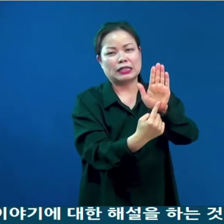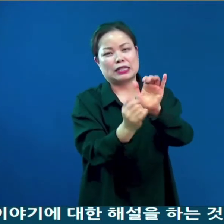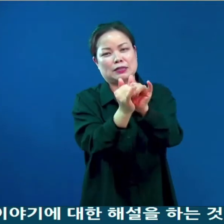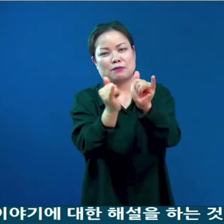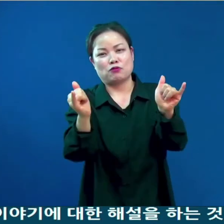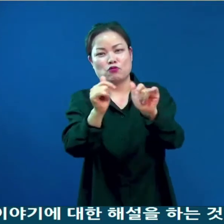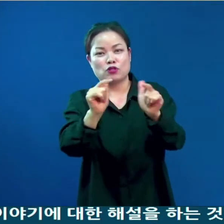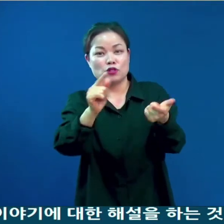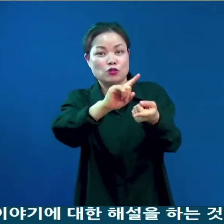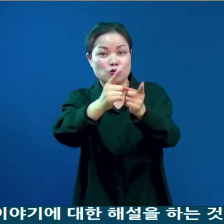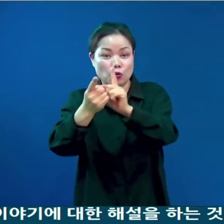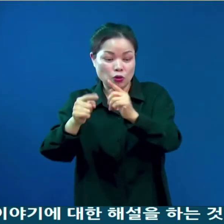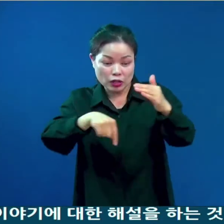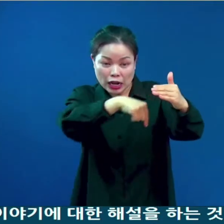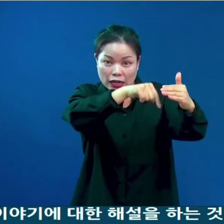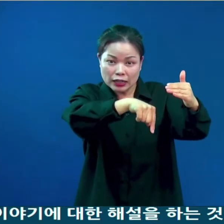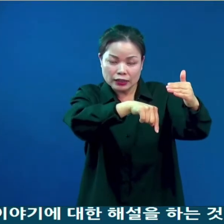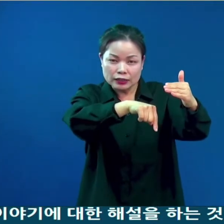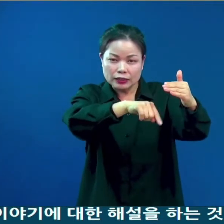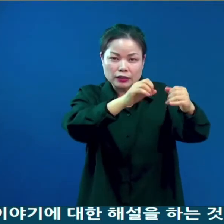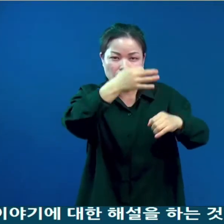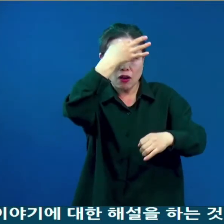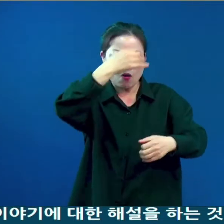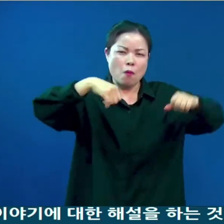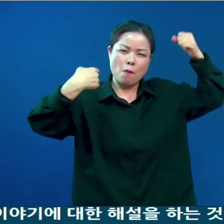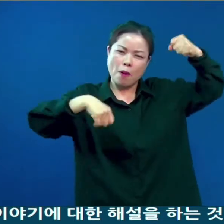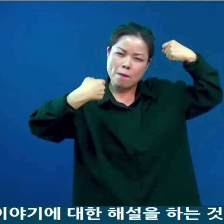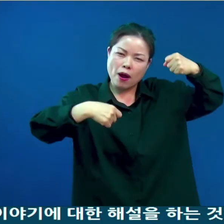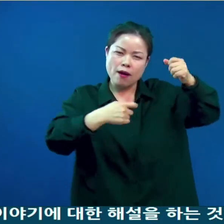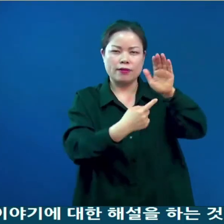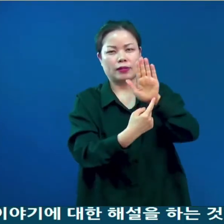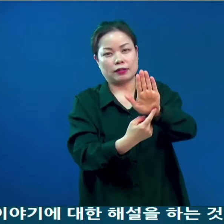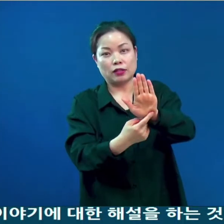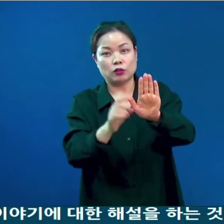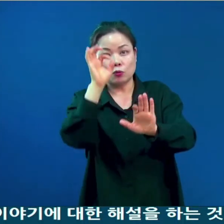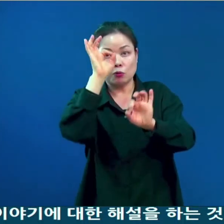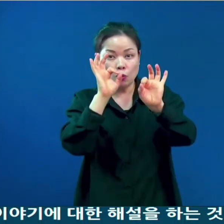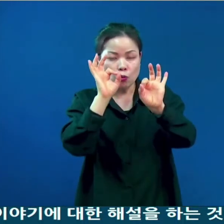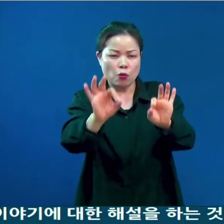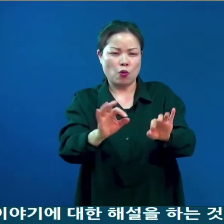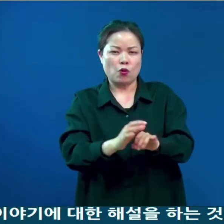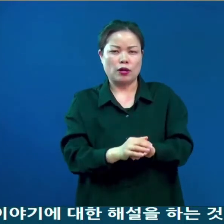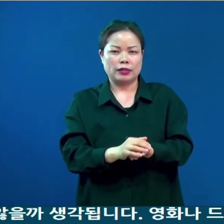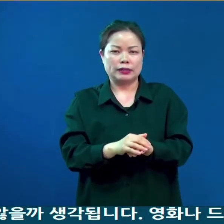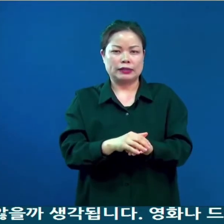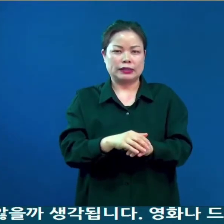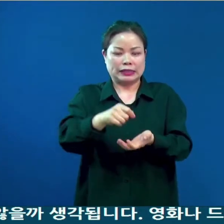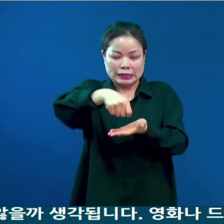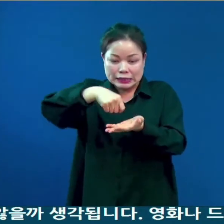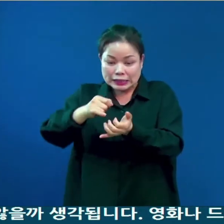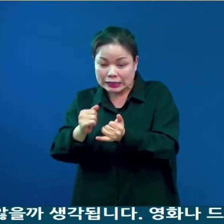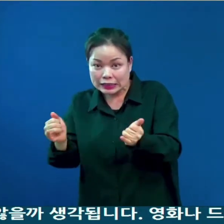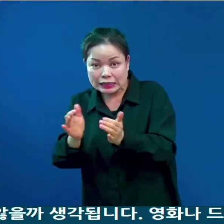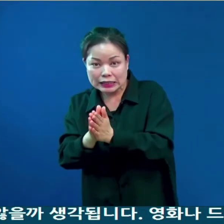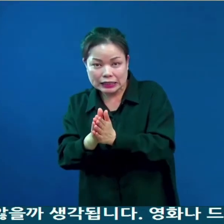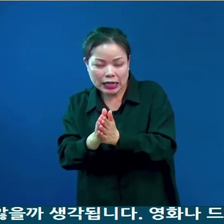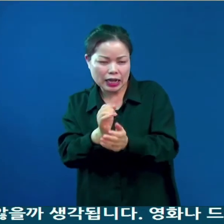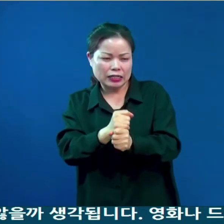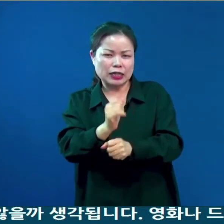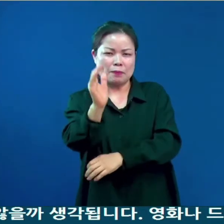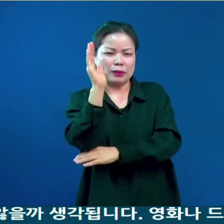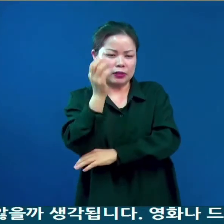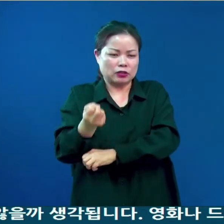등장인물들이 서로 그 안에서 연기하는 내용을 통해서 작가가 전달하고자 하는 그